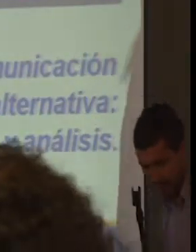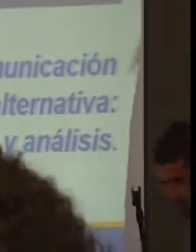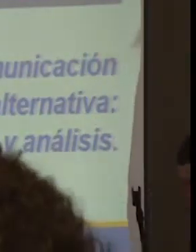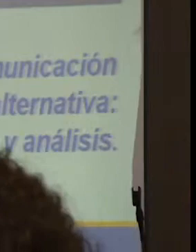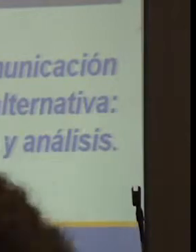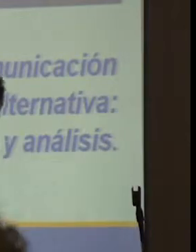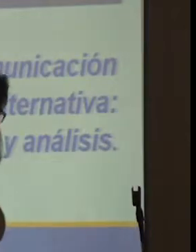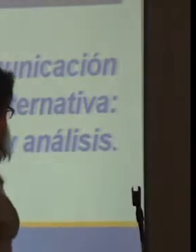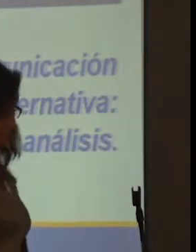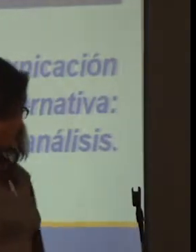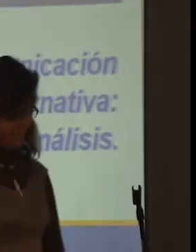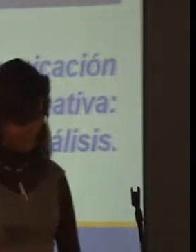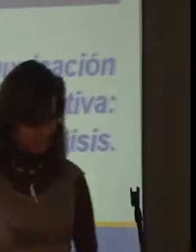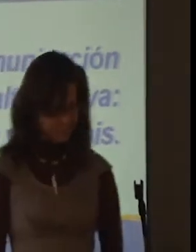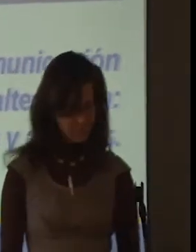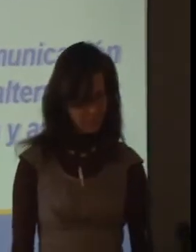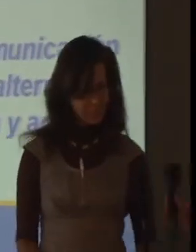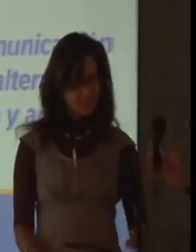y Proyección Social.